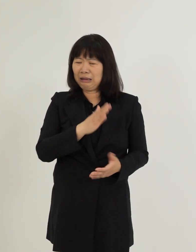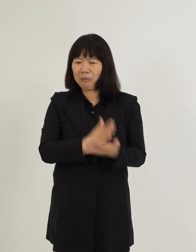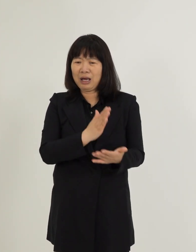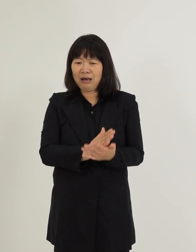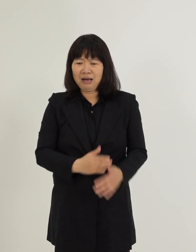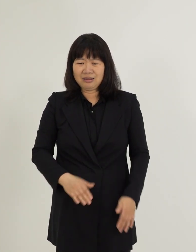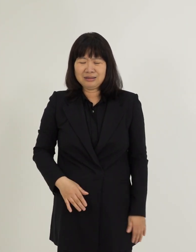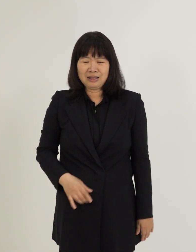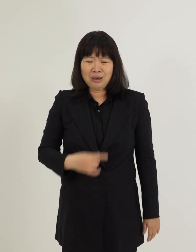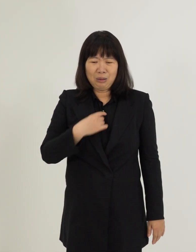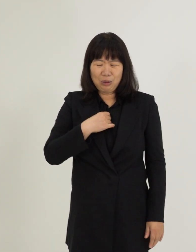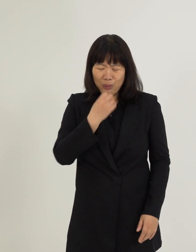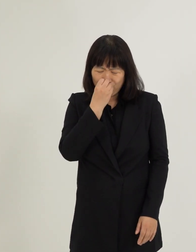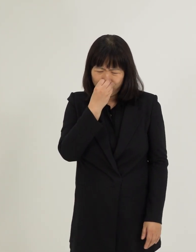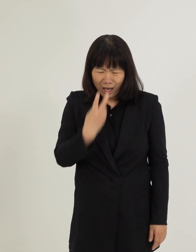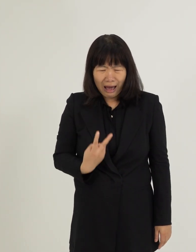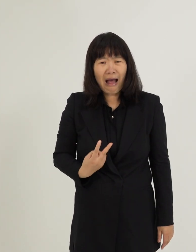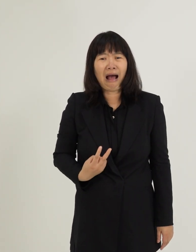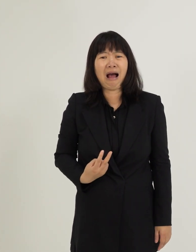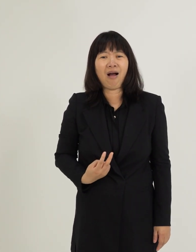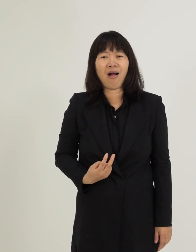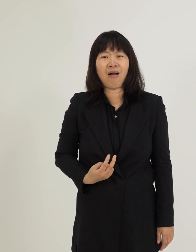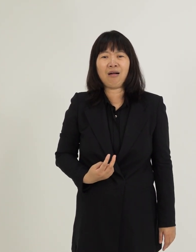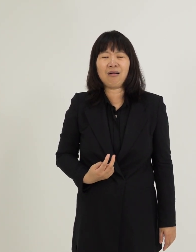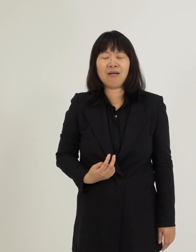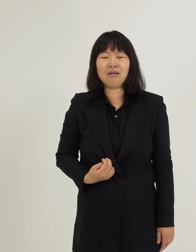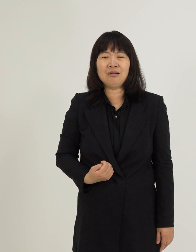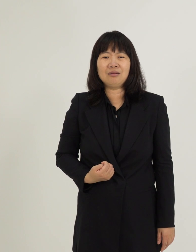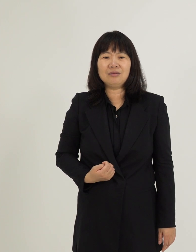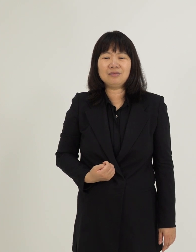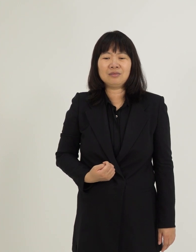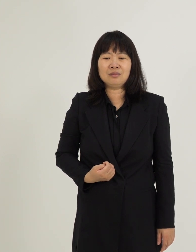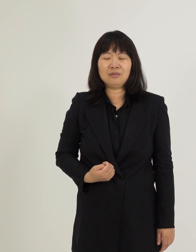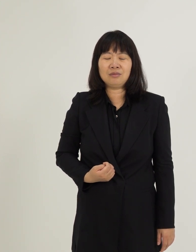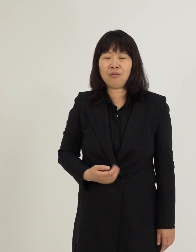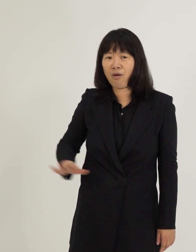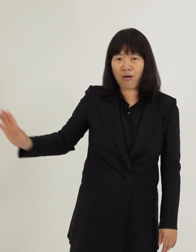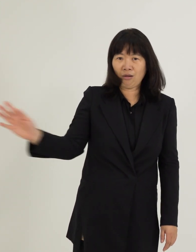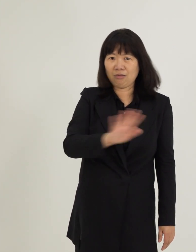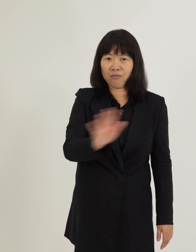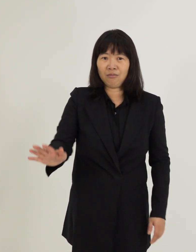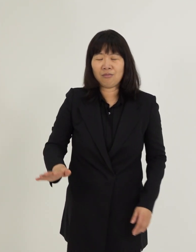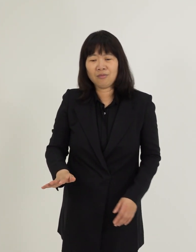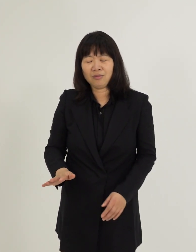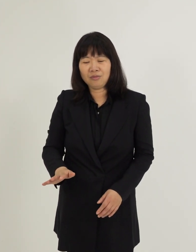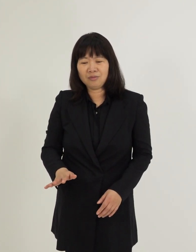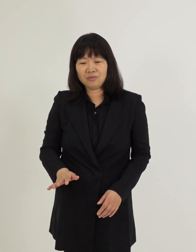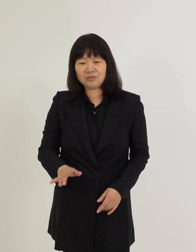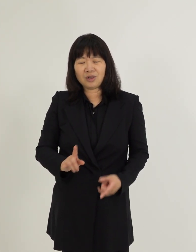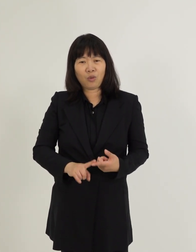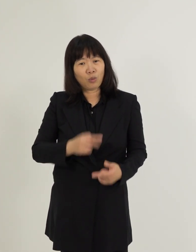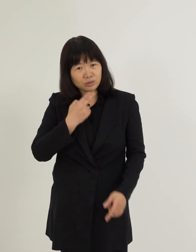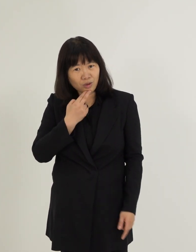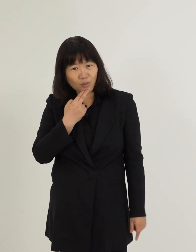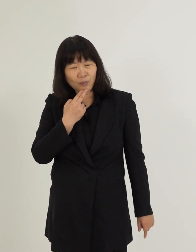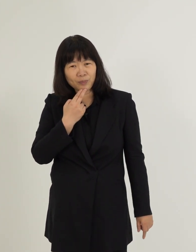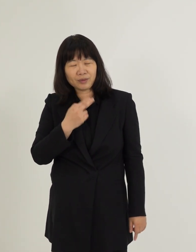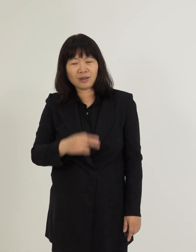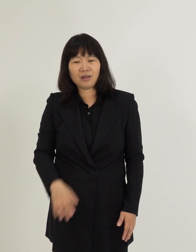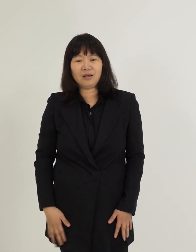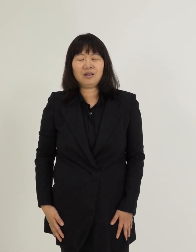어서 옷도 냄새나는 옷을 입고. 그런 거 없어요? 아니면 교회 분위기를